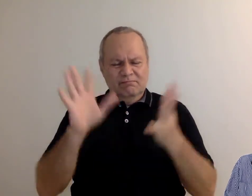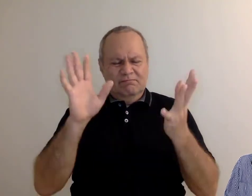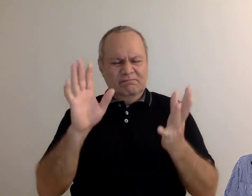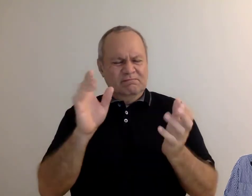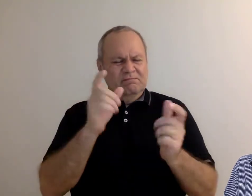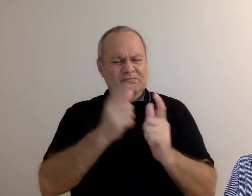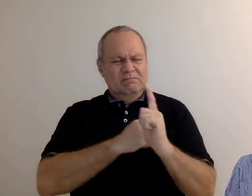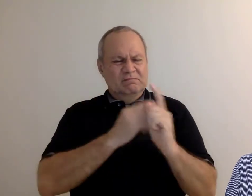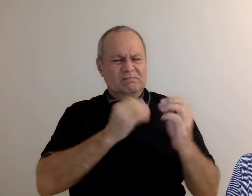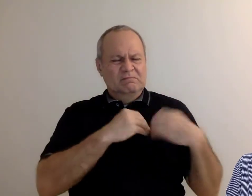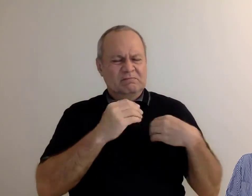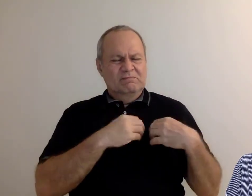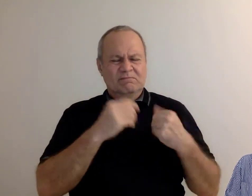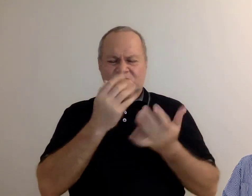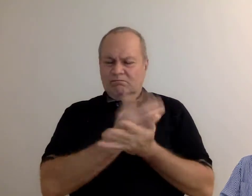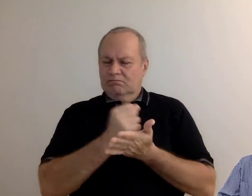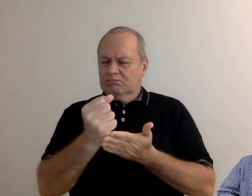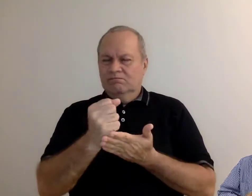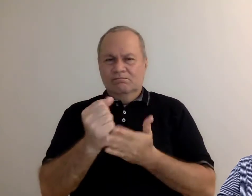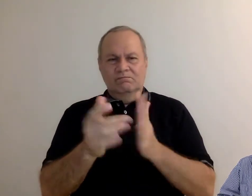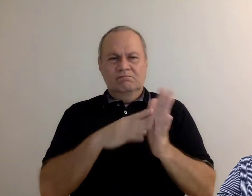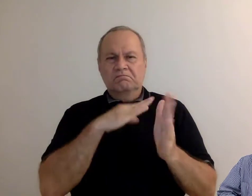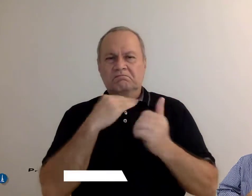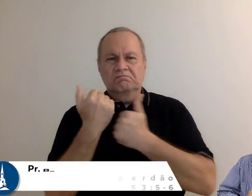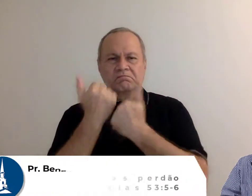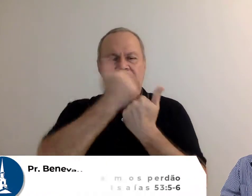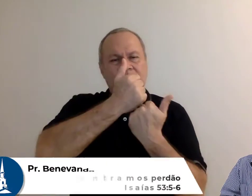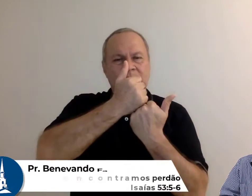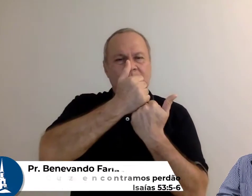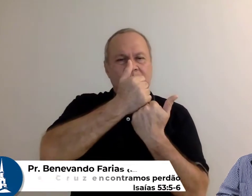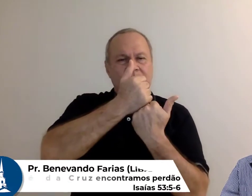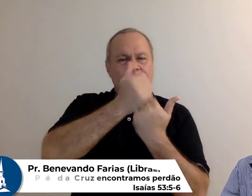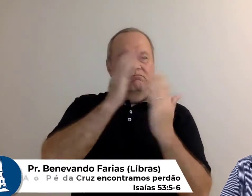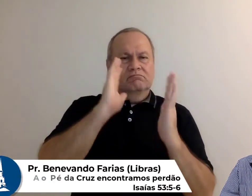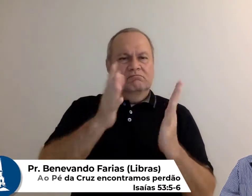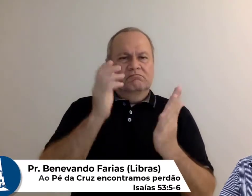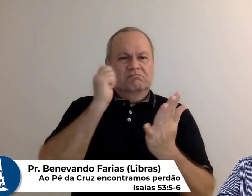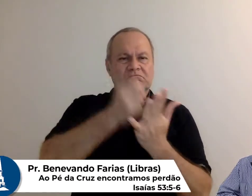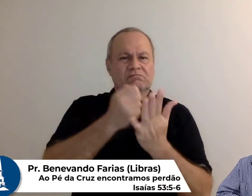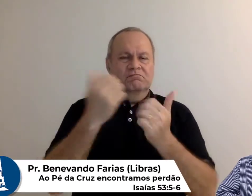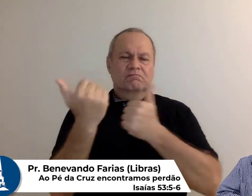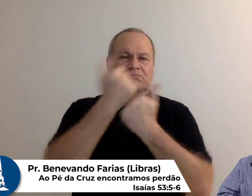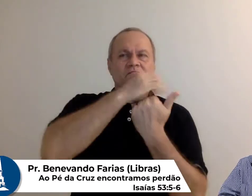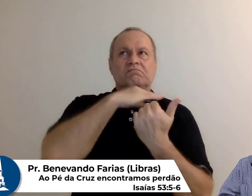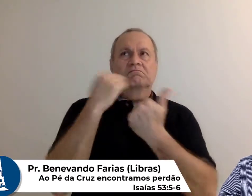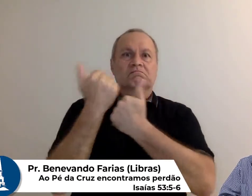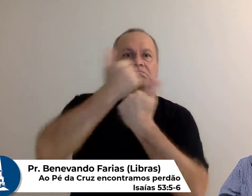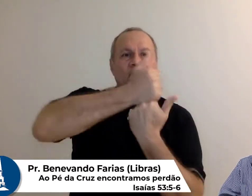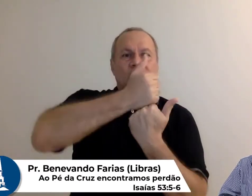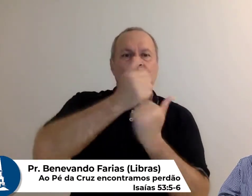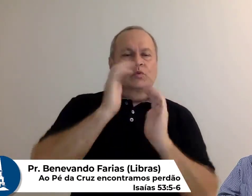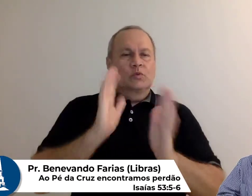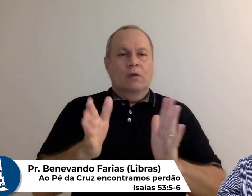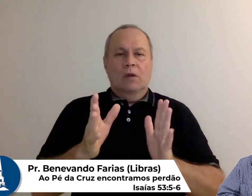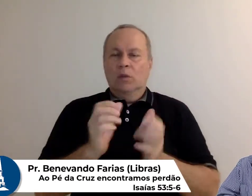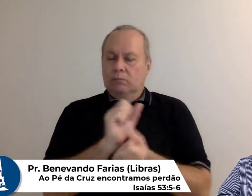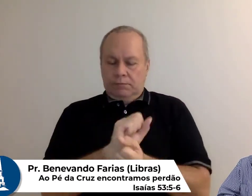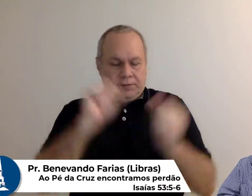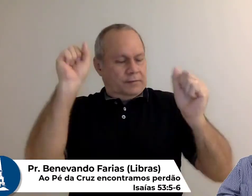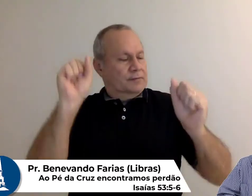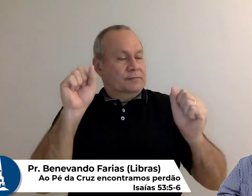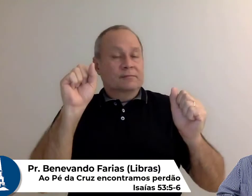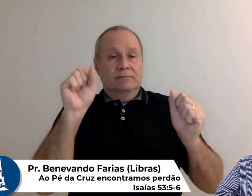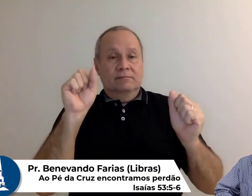perante a justiça de Deus, porque Jesus pagou a conta, Jesus pagou a dívida que